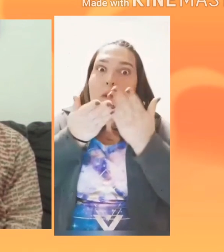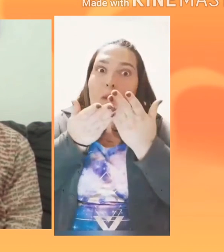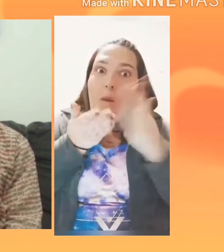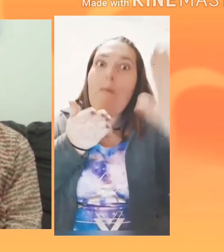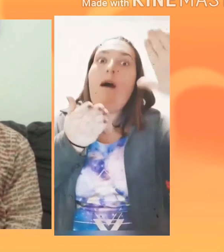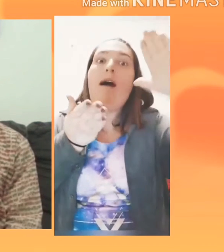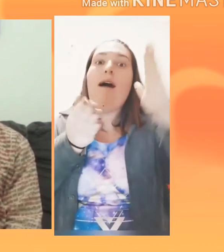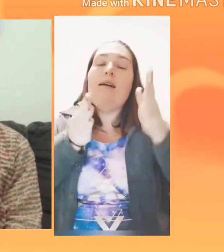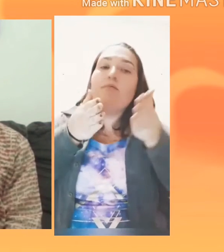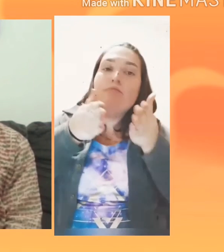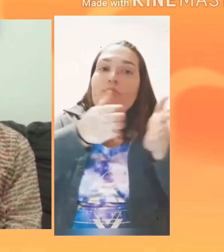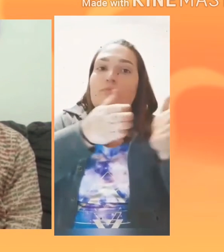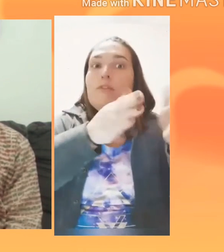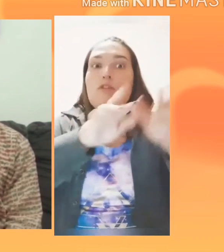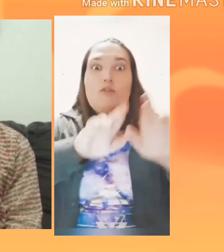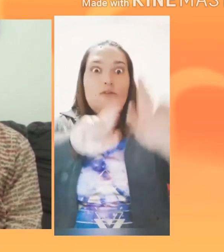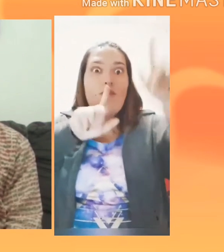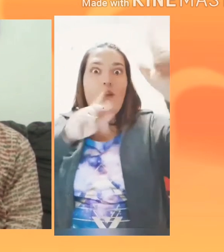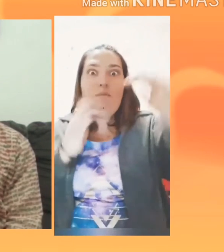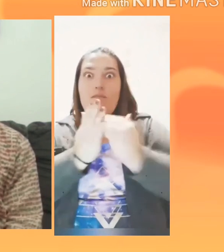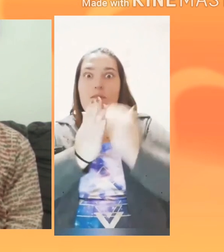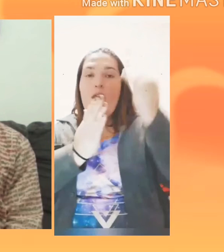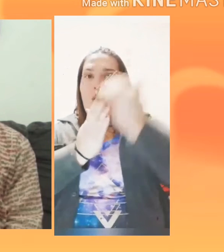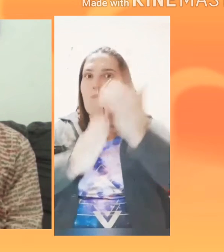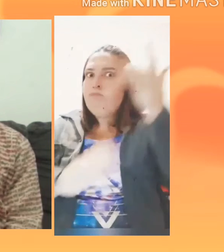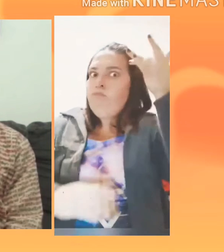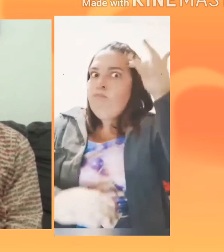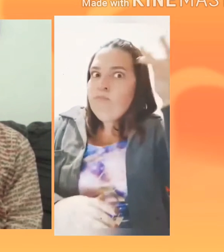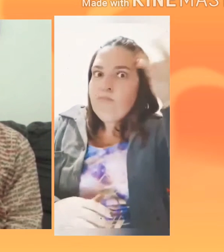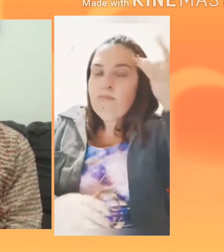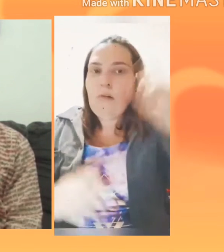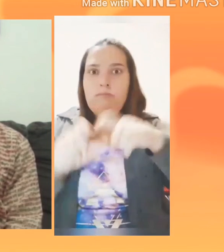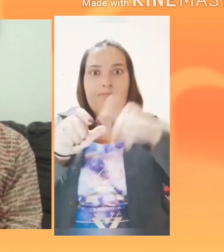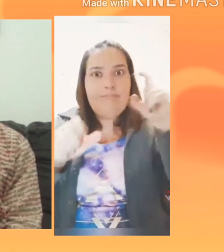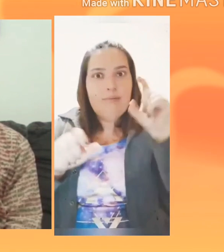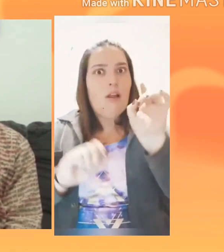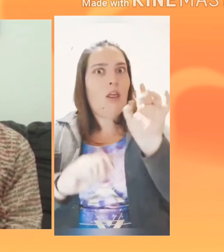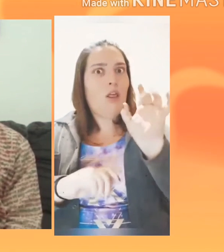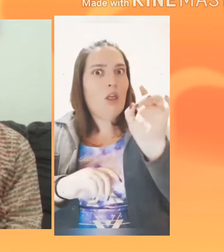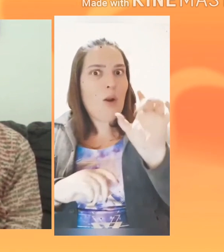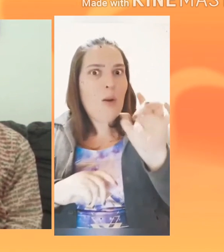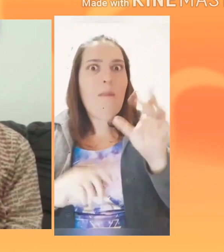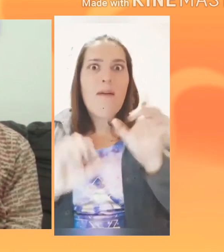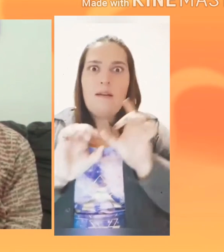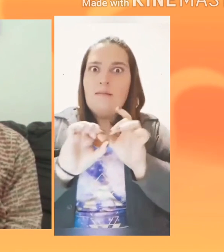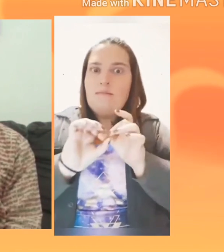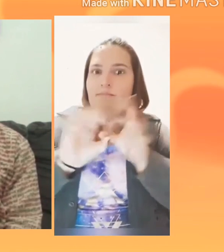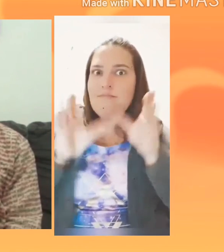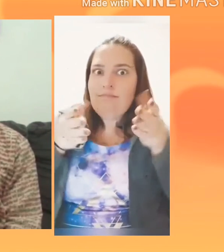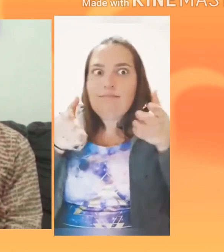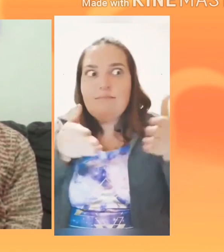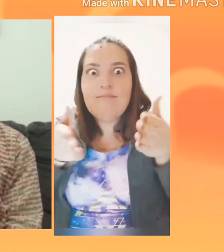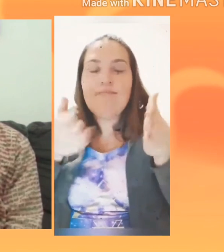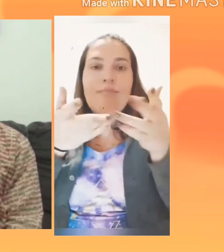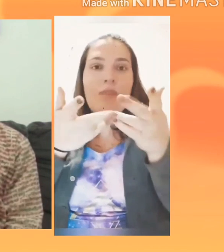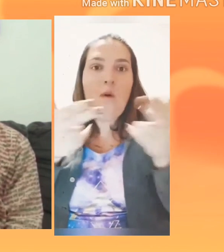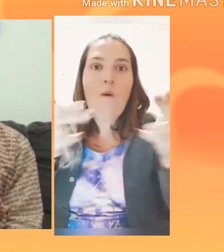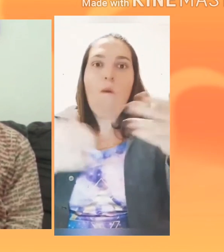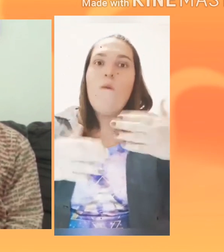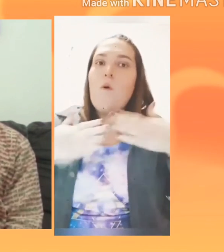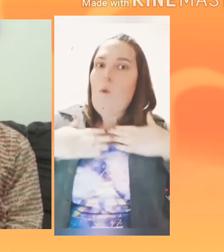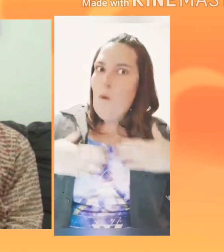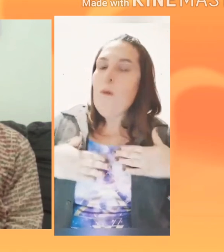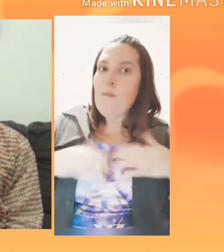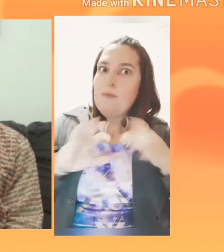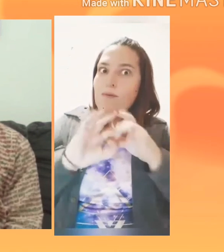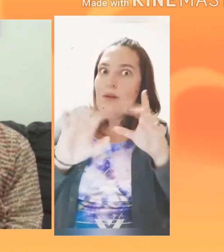para a nossa autonomia, para a nossa independência, tanto física, né, quanto também mental, emocional. Nesse